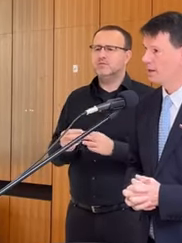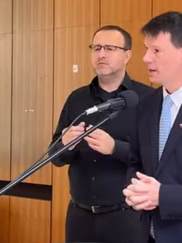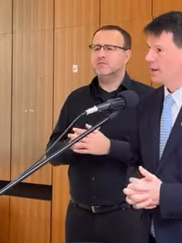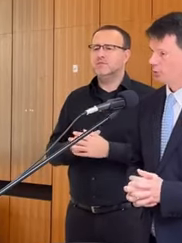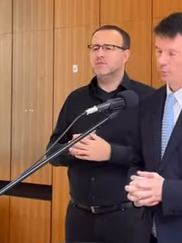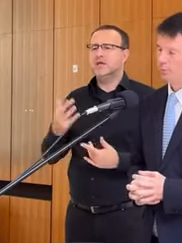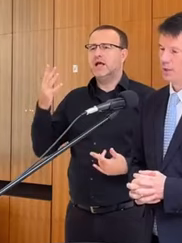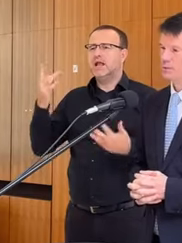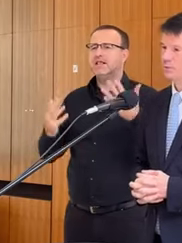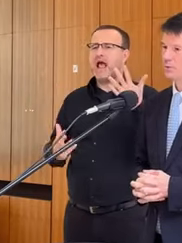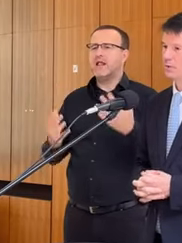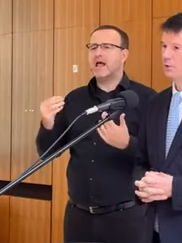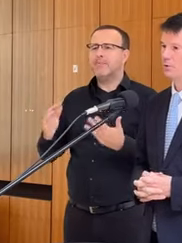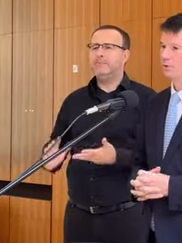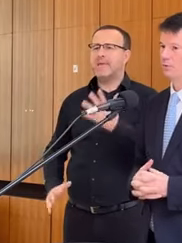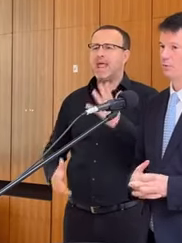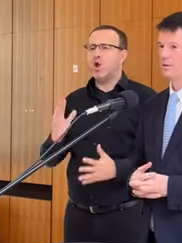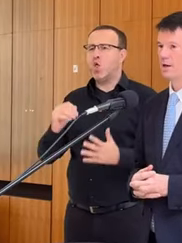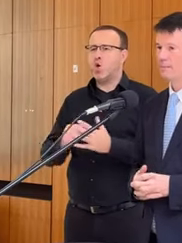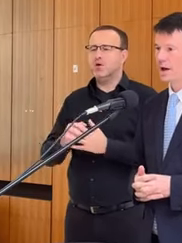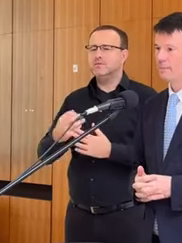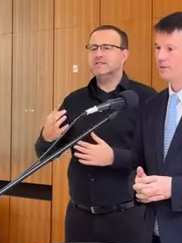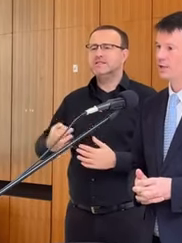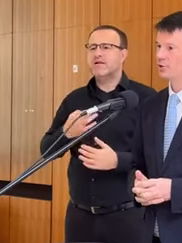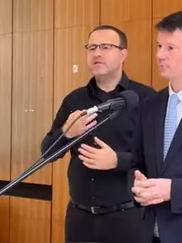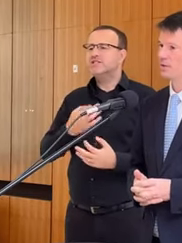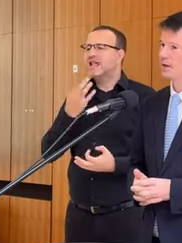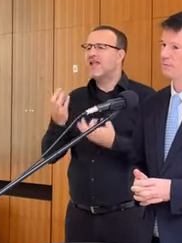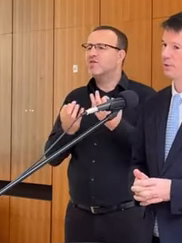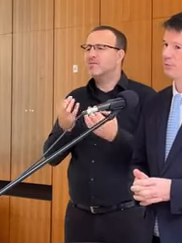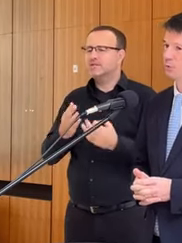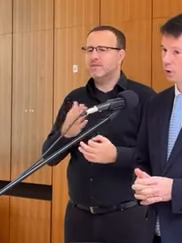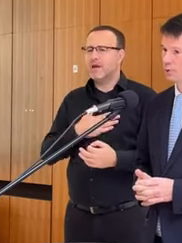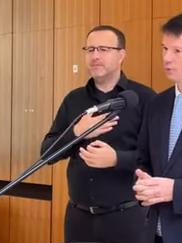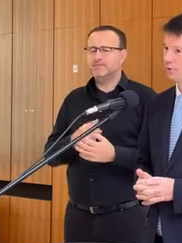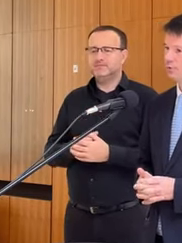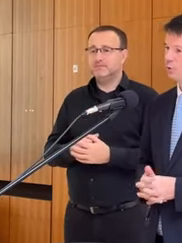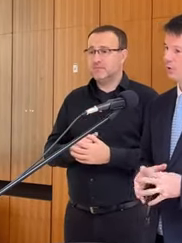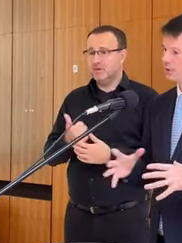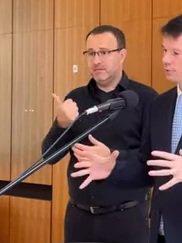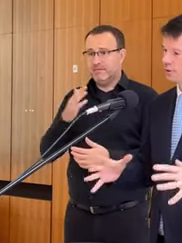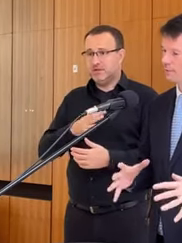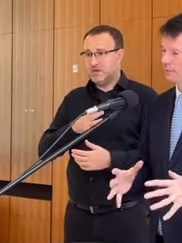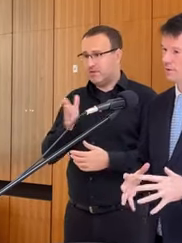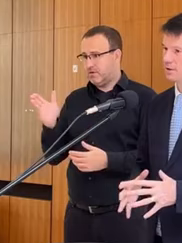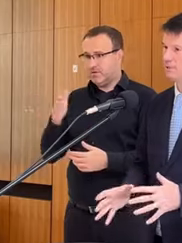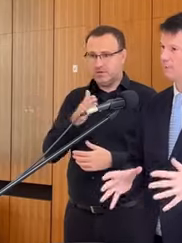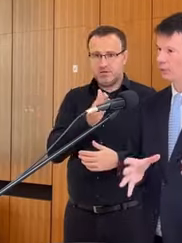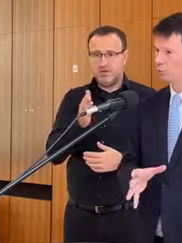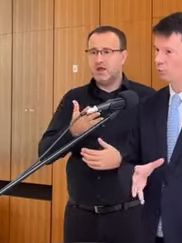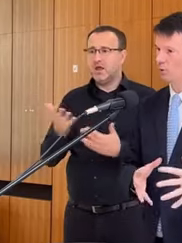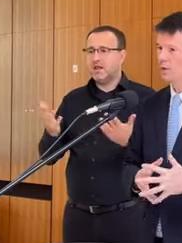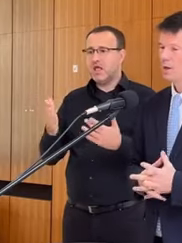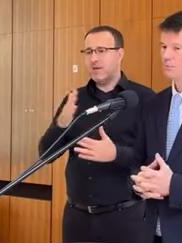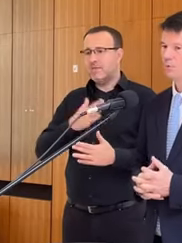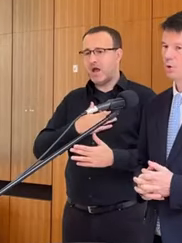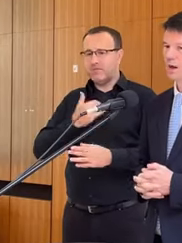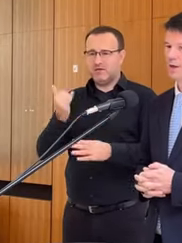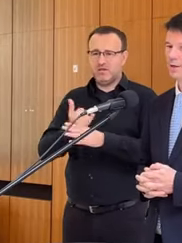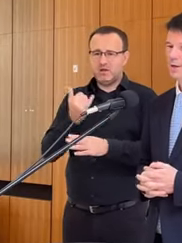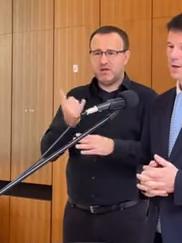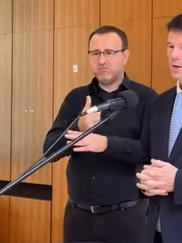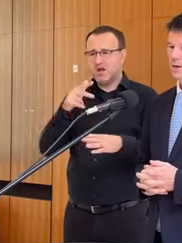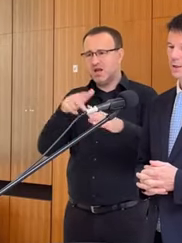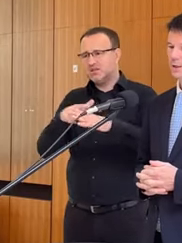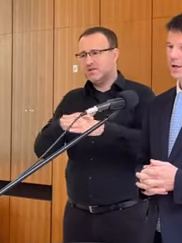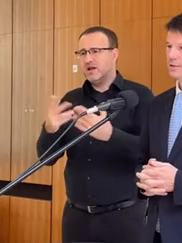peklom, ktoré proste na Slovensku v zdravotníckych informáciách máme. Snažíme sa najprv zorientovať v tom, kde všade máme rezervy, preto tu bola